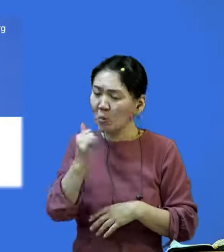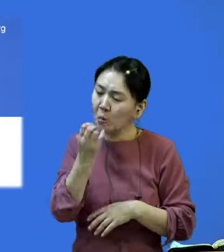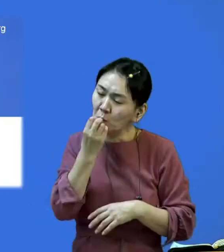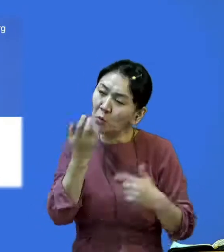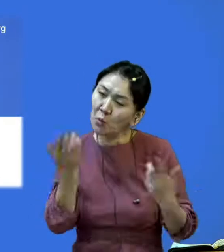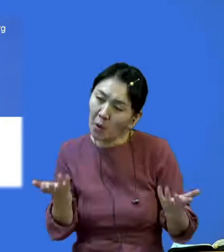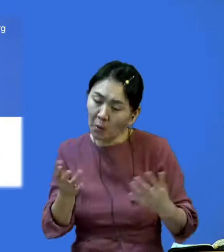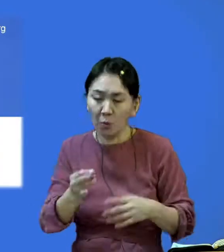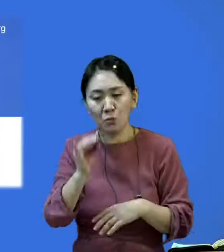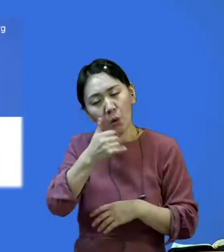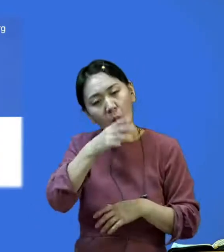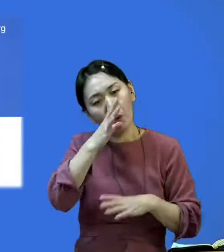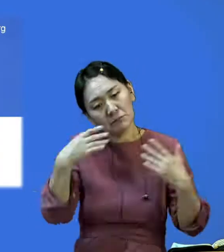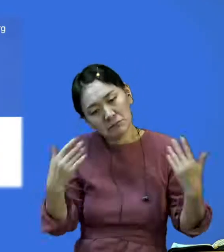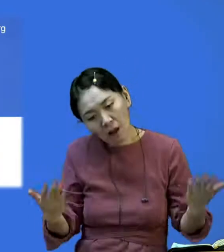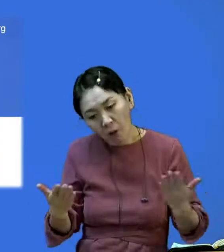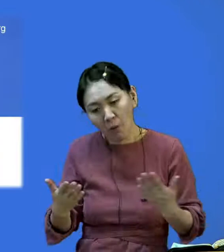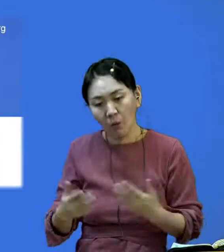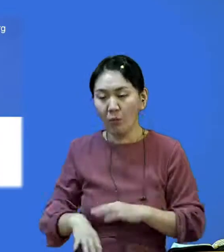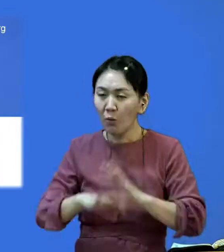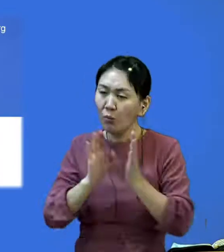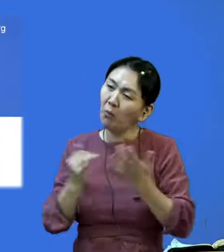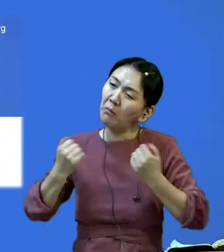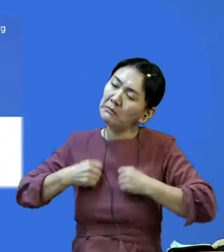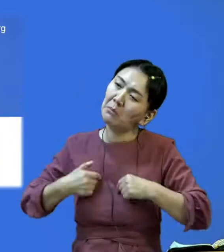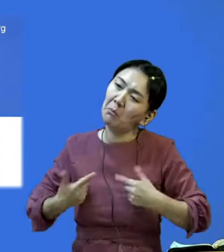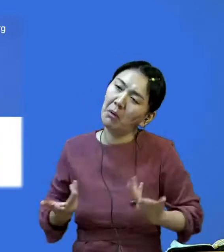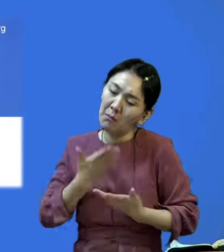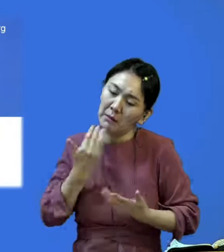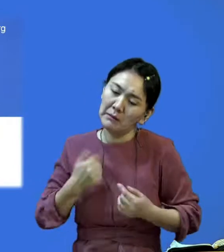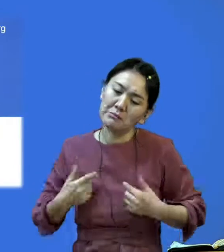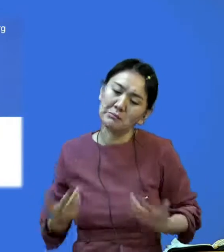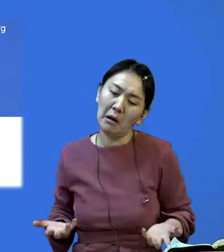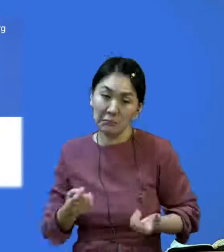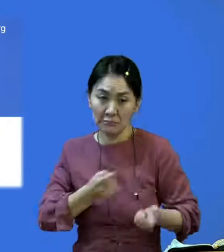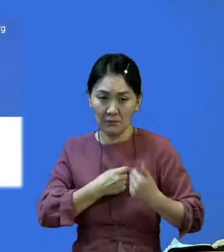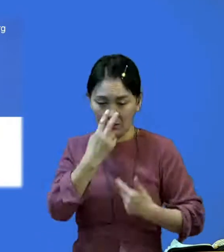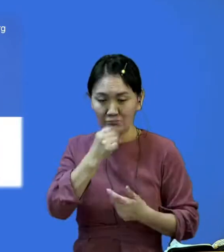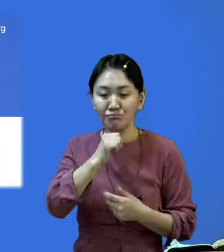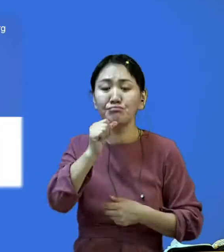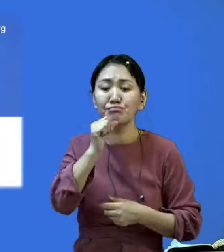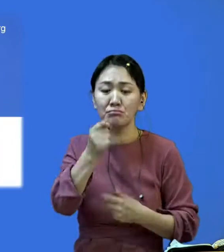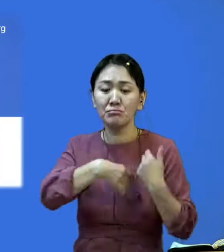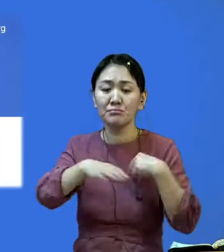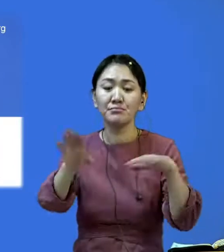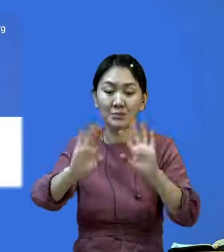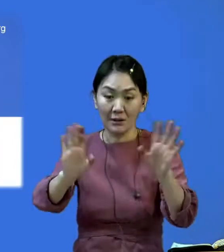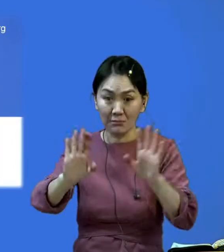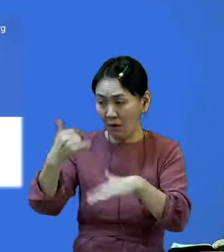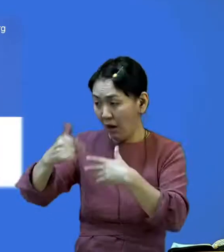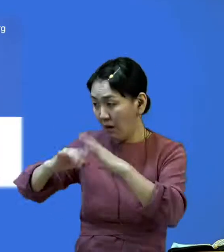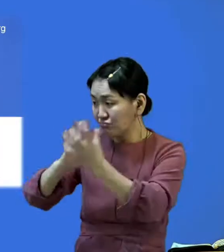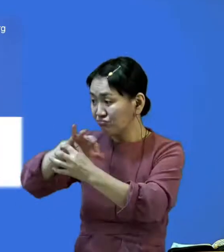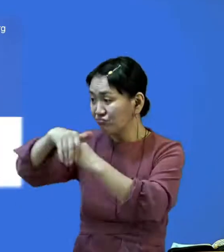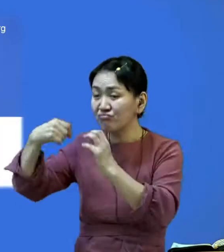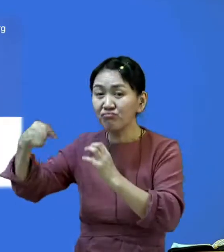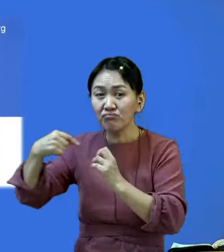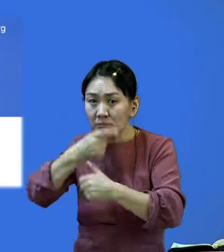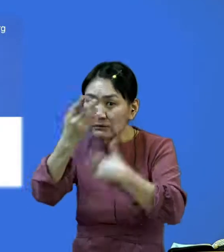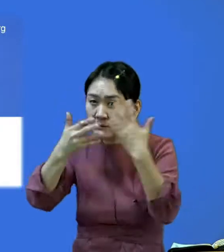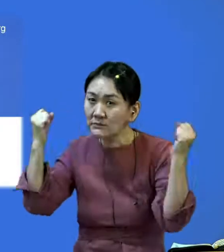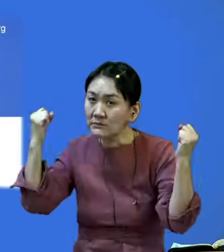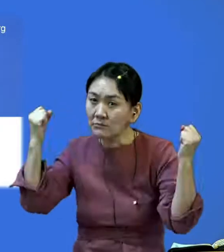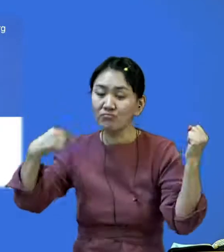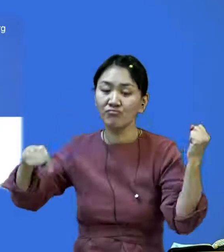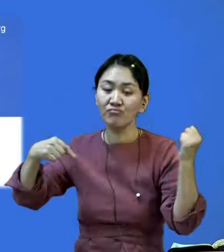вүлээ? Юу уух вүлээ? Эсвэл юу өмсөх вүлээ гэж санаа бүү зов. Харийнхан энэ бүх зүйлийг чармаан хайдаг